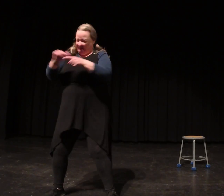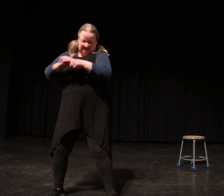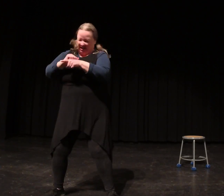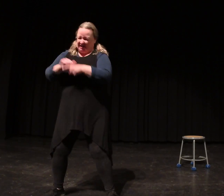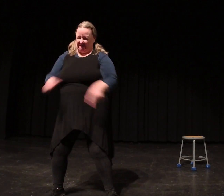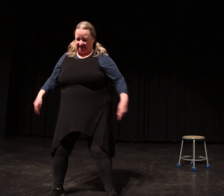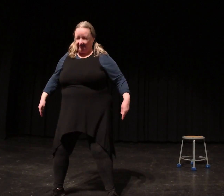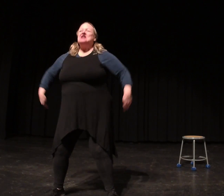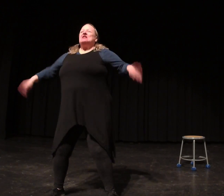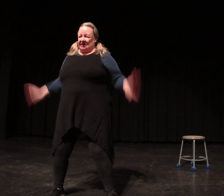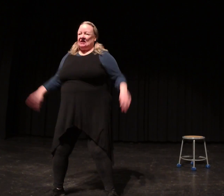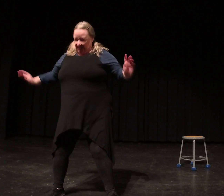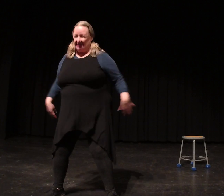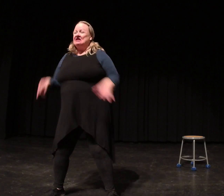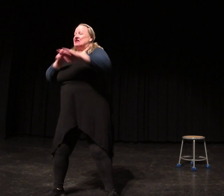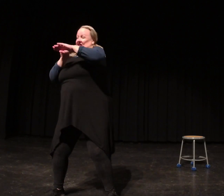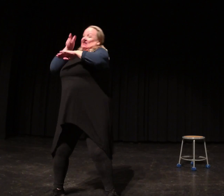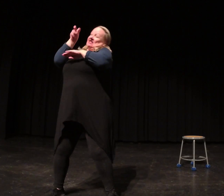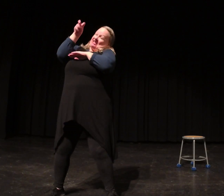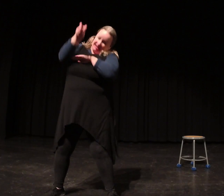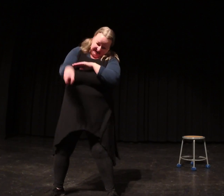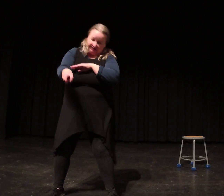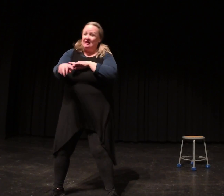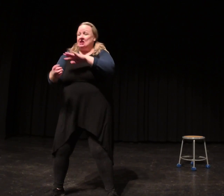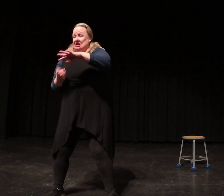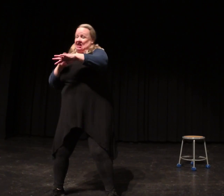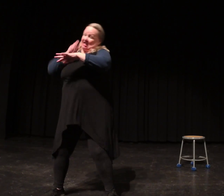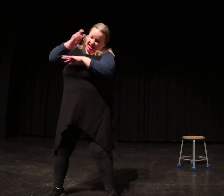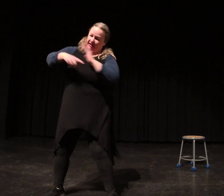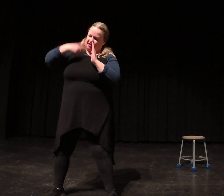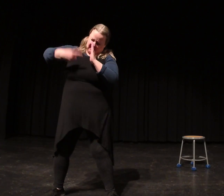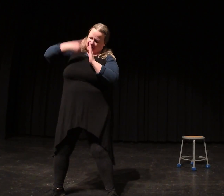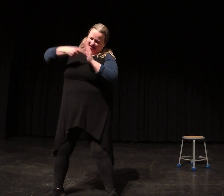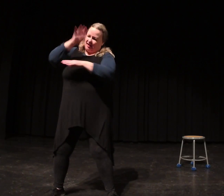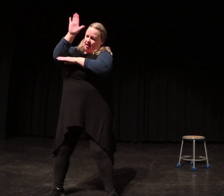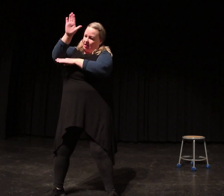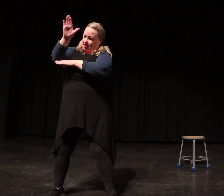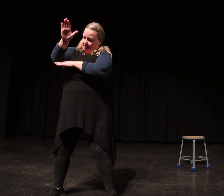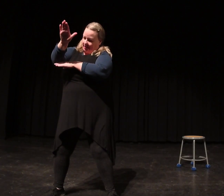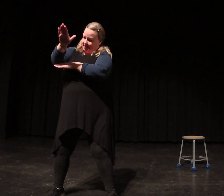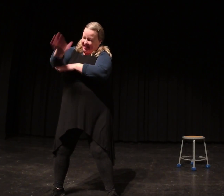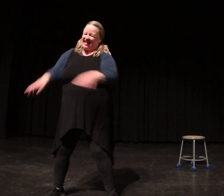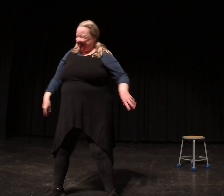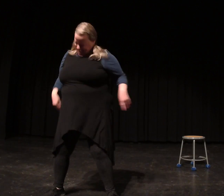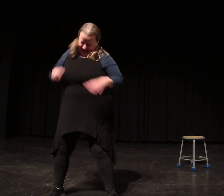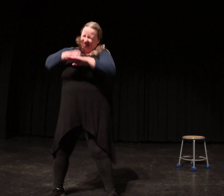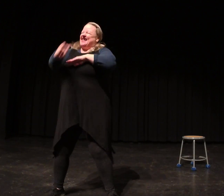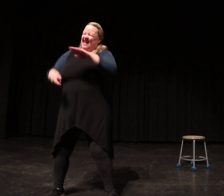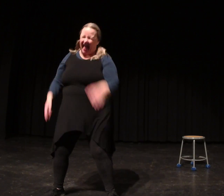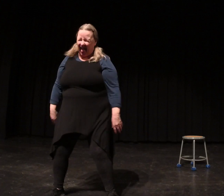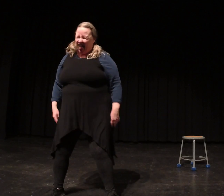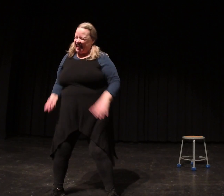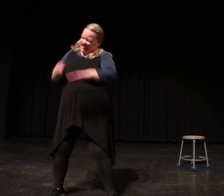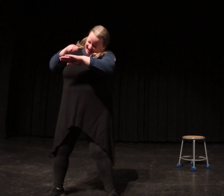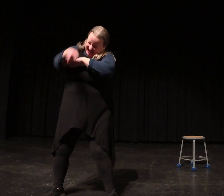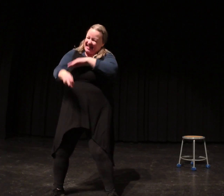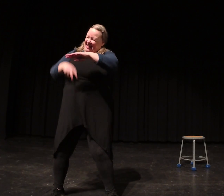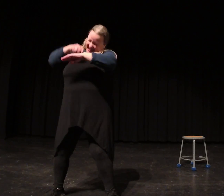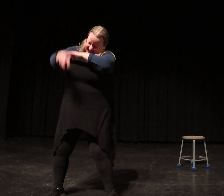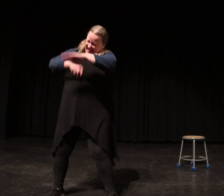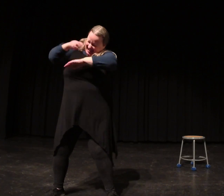Bon, encore, là, faut se pratiquer. OK, on bat les ailes, on saute, on prend un élan. Oh là, ça fait toute l'après-midi que je me pratique,